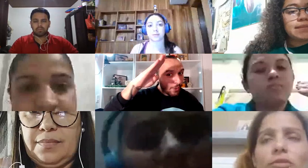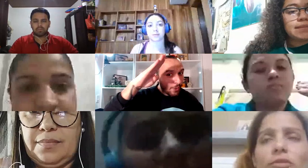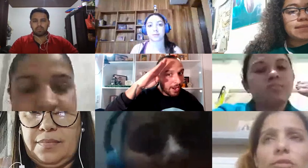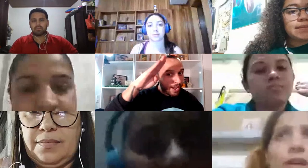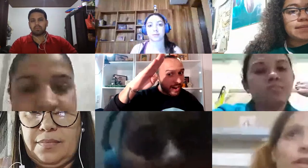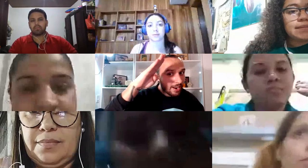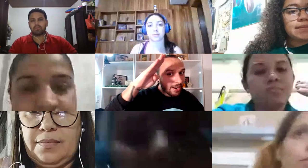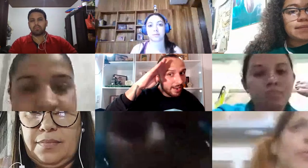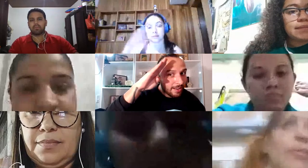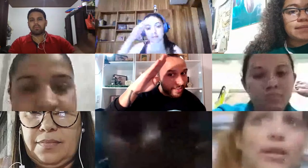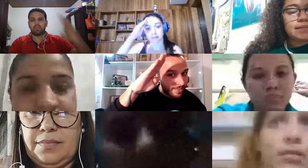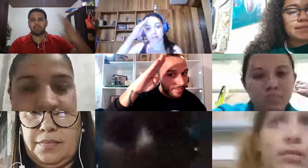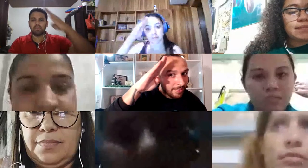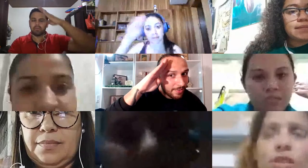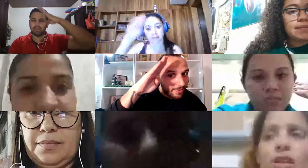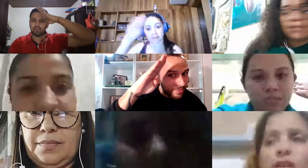Hola.